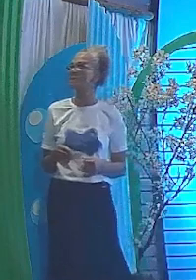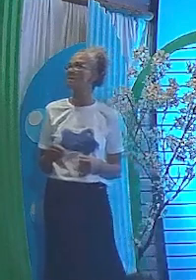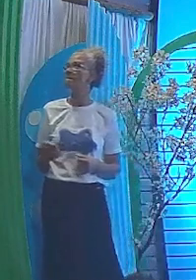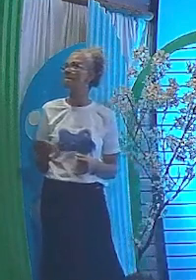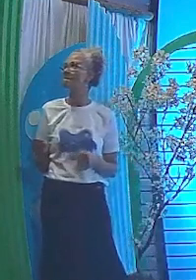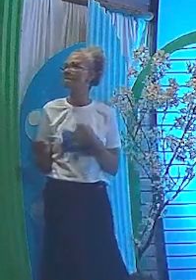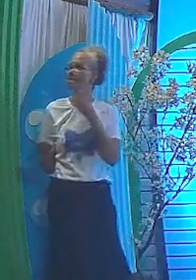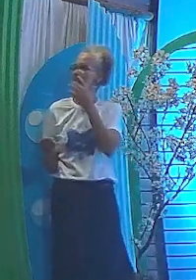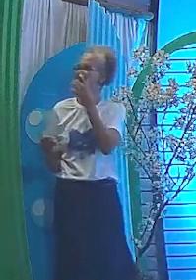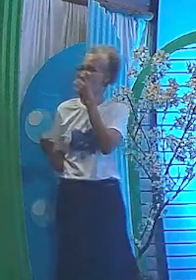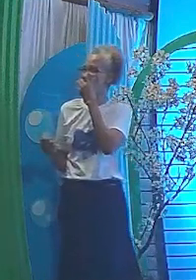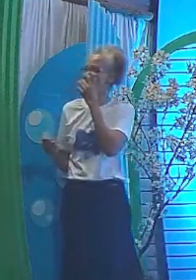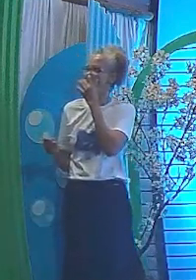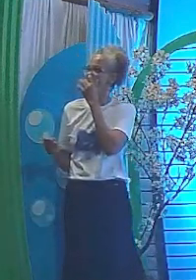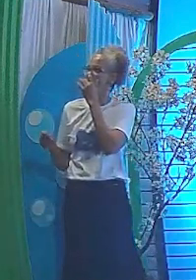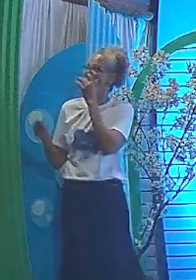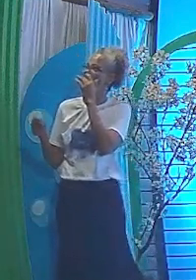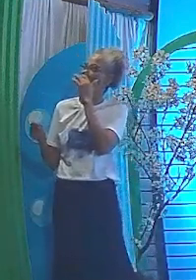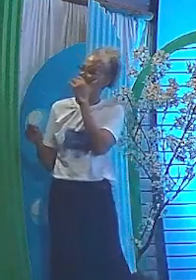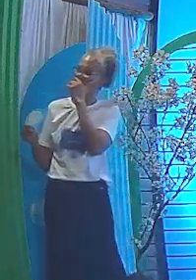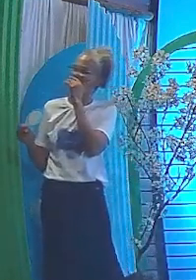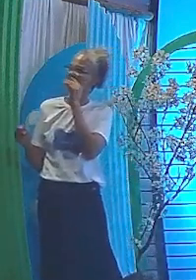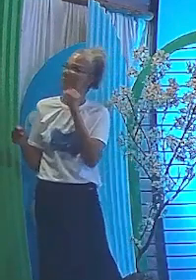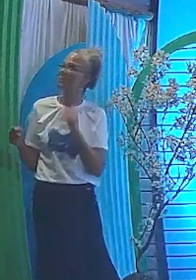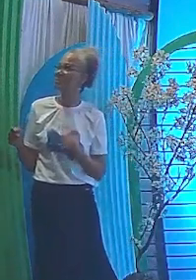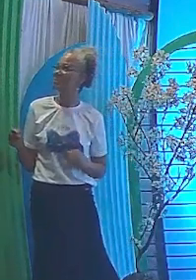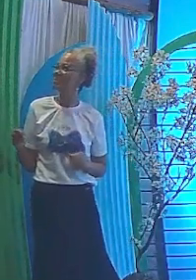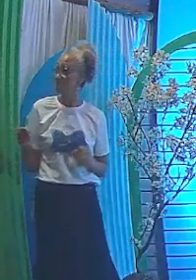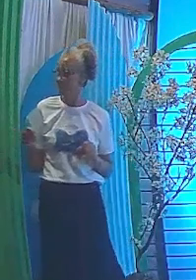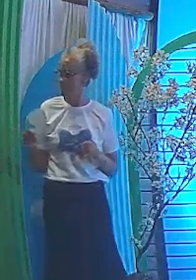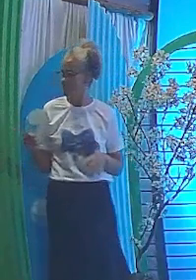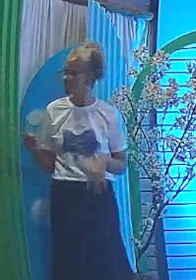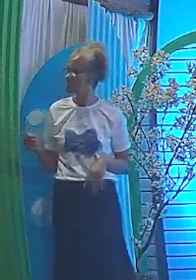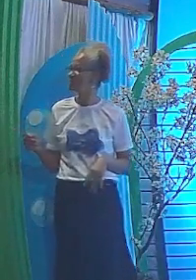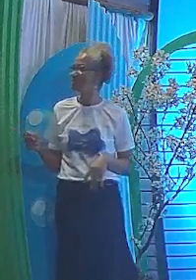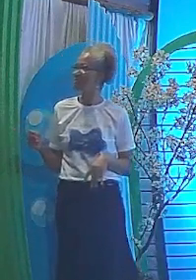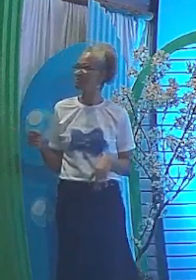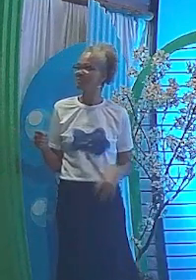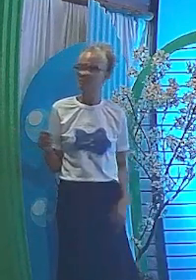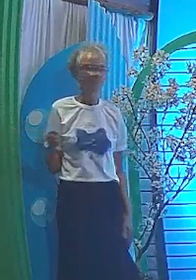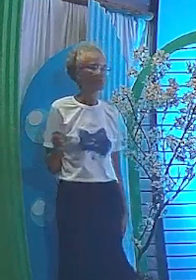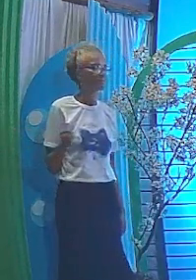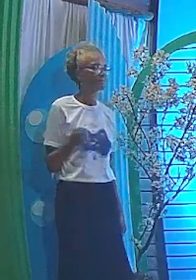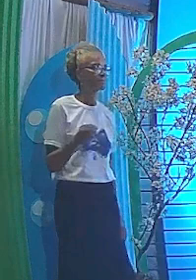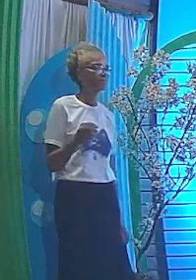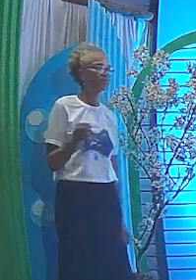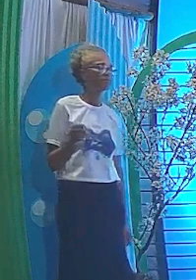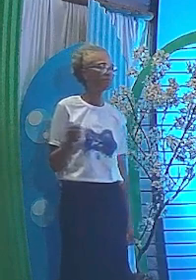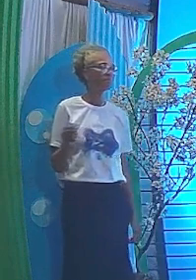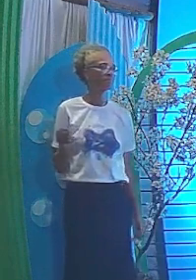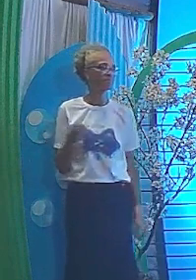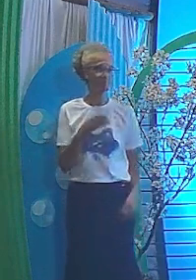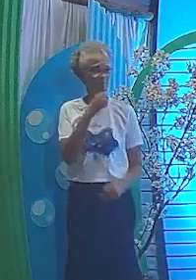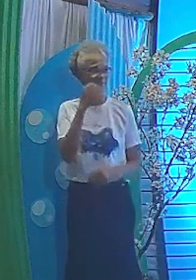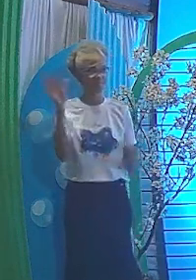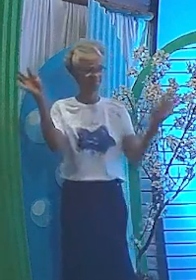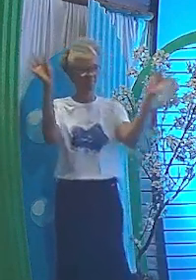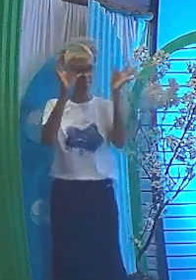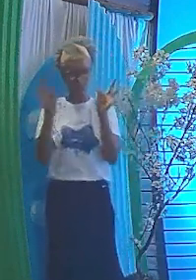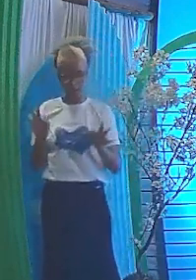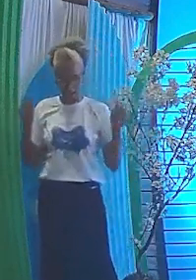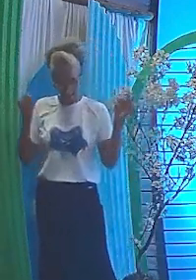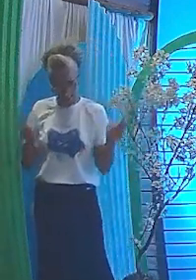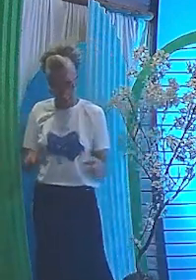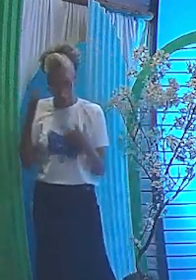Boa noite a todas, a todos. Primeiro, eu quero dizer que estamos muito felizes, né, em estar com vocês aqui